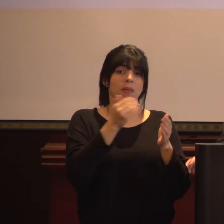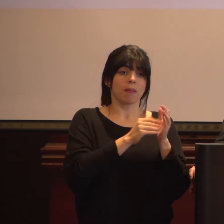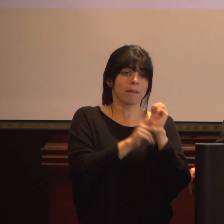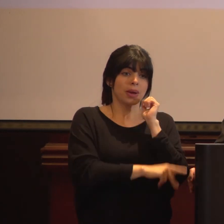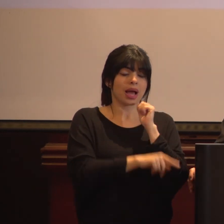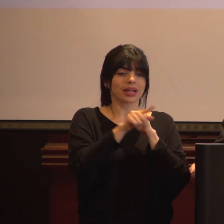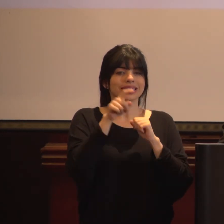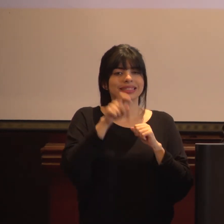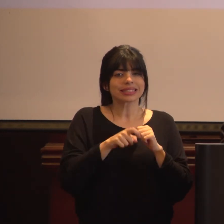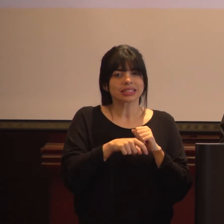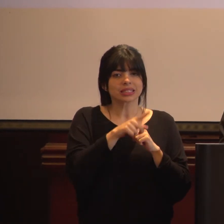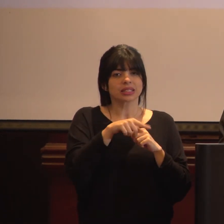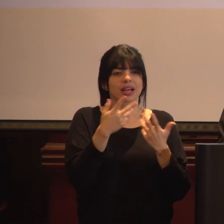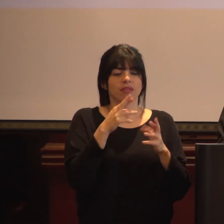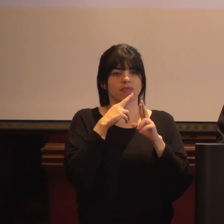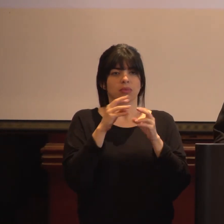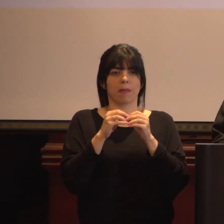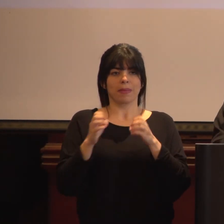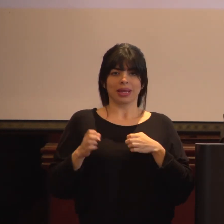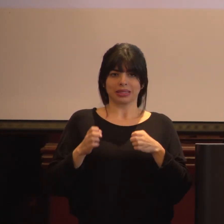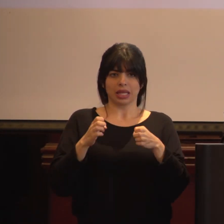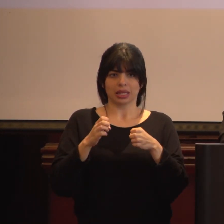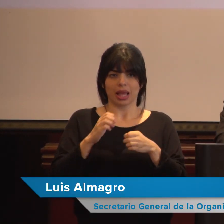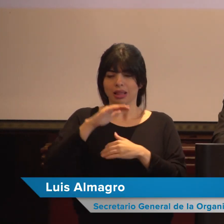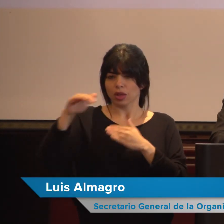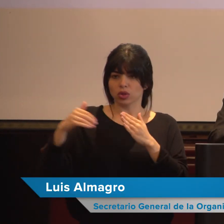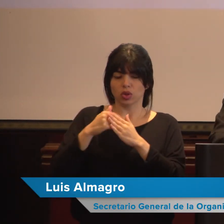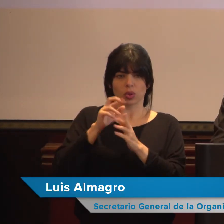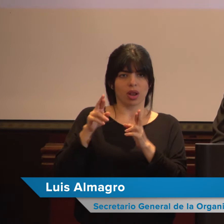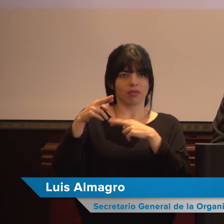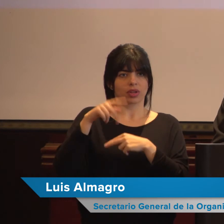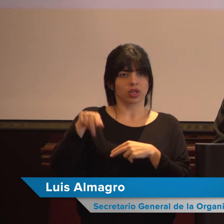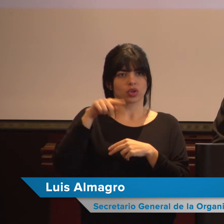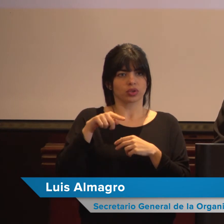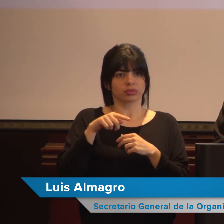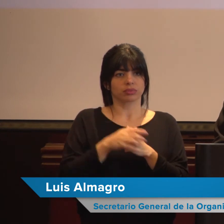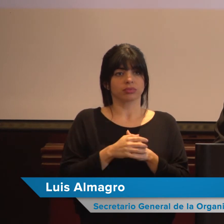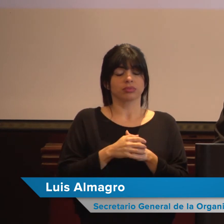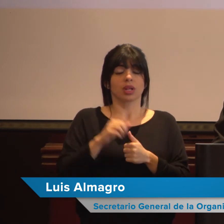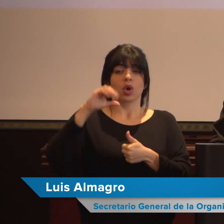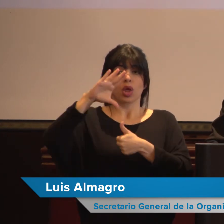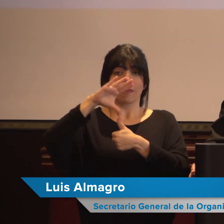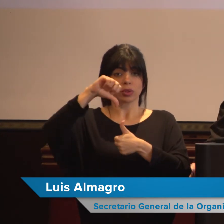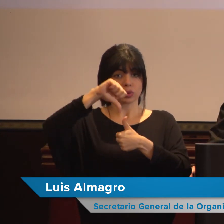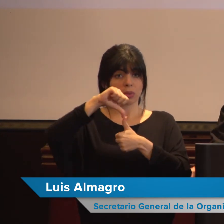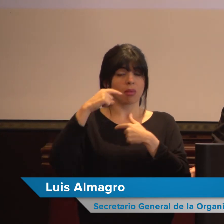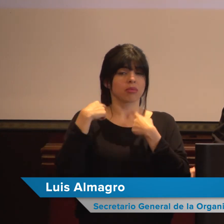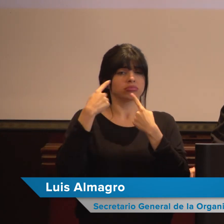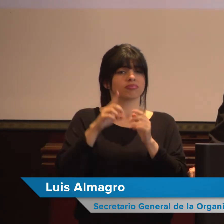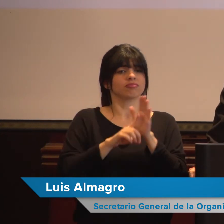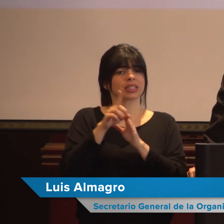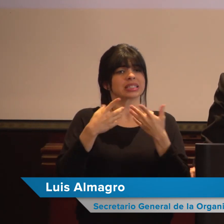una respuesta estratégica a nivel regional Aunque Norteamérica y Centroamérica se han desarrollado